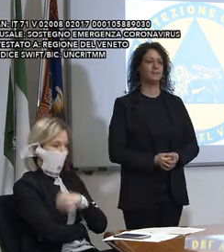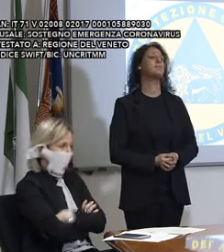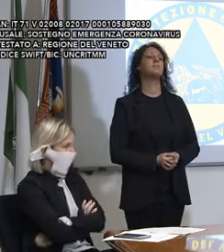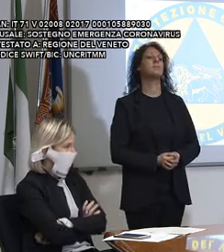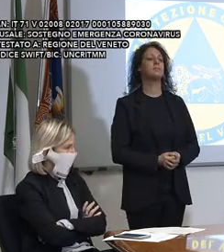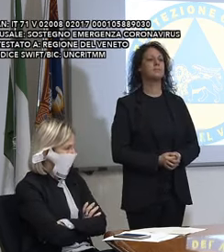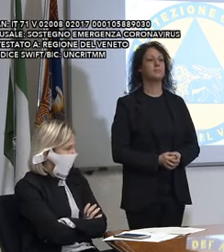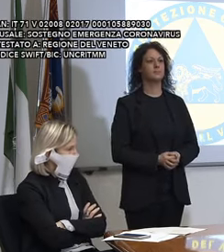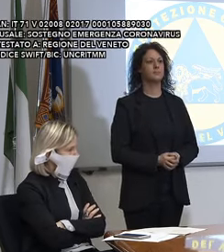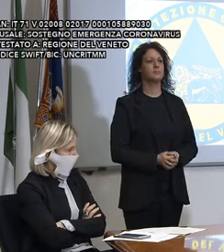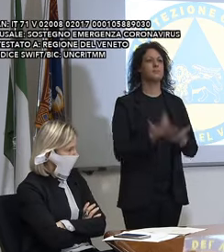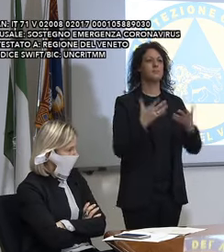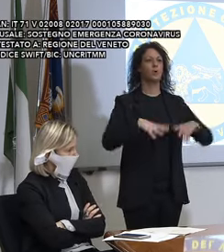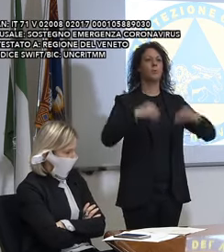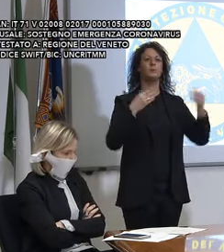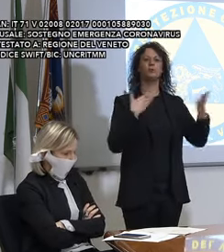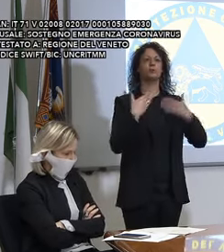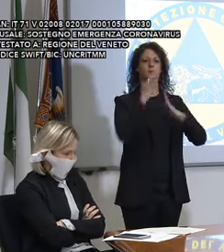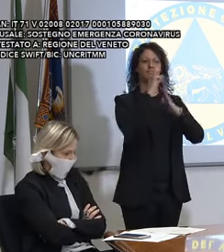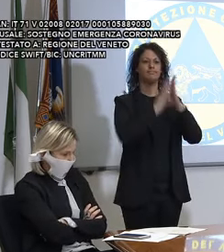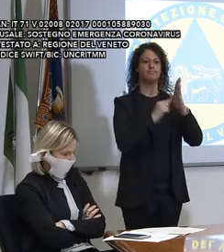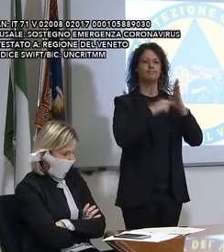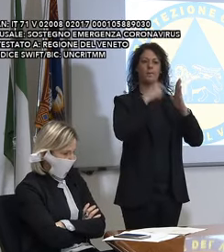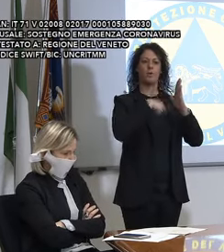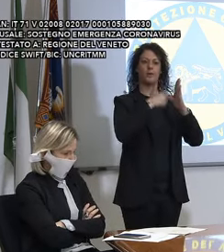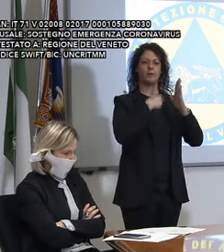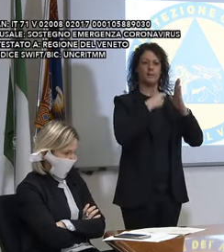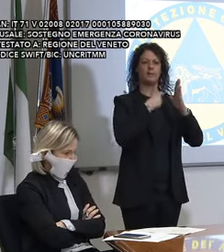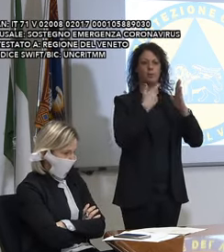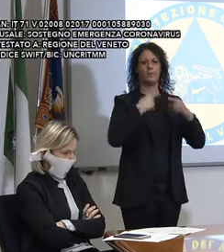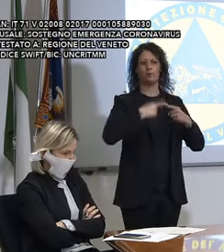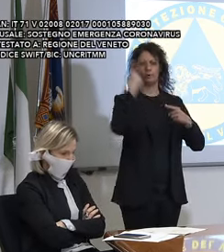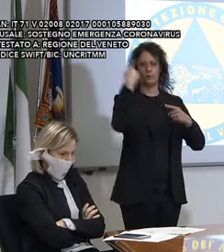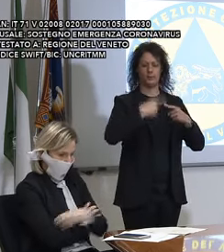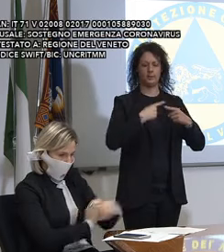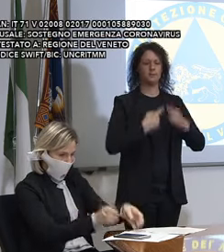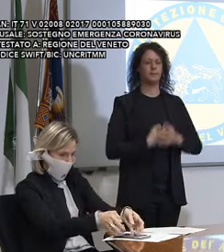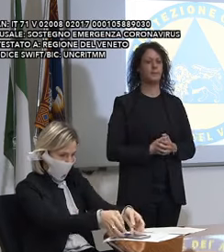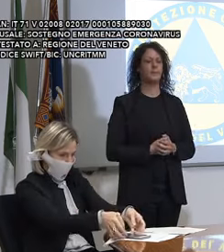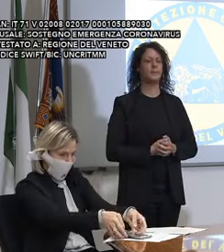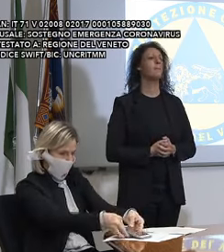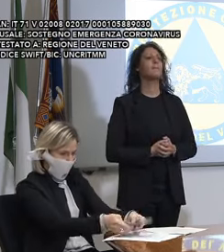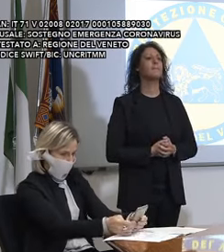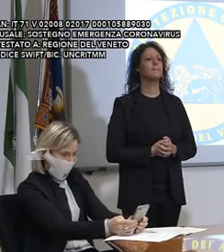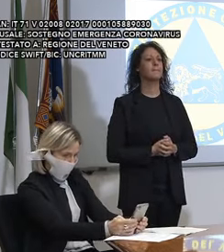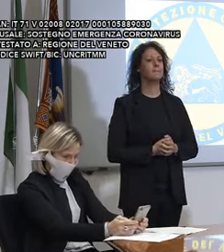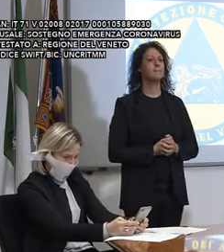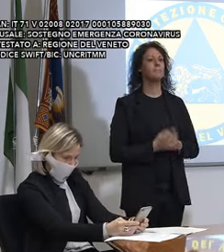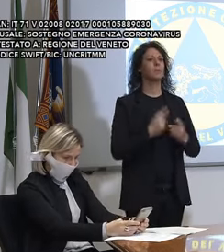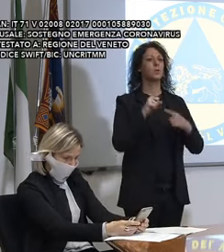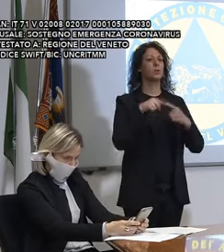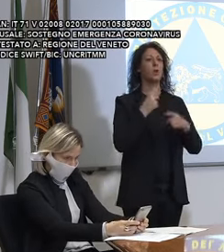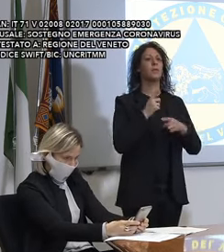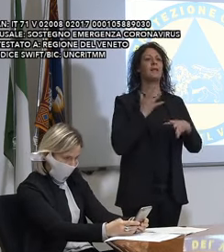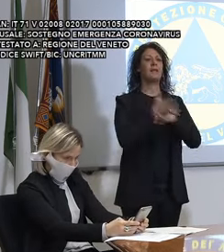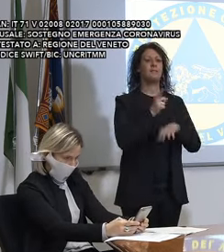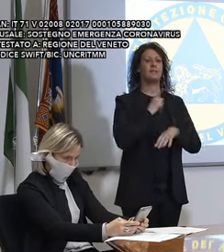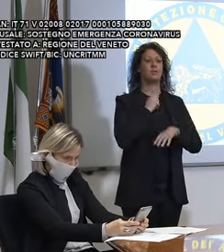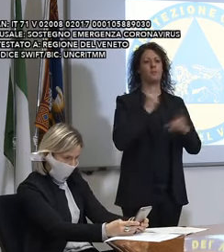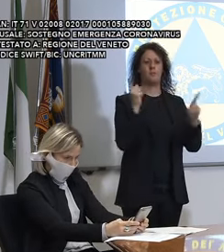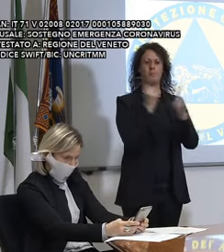Io darei subito i dati e quindi il bollettino di giornata e poi farò un intervento breve,